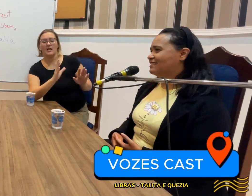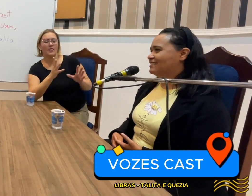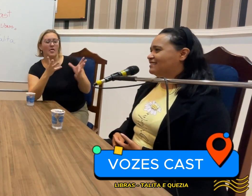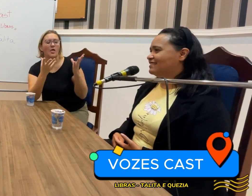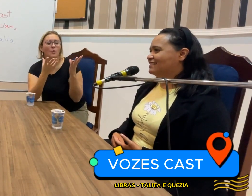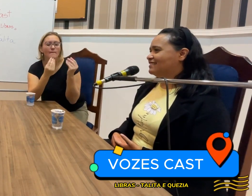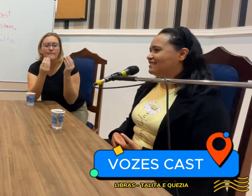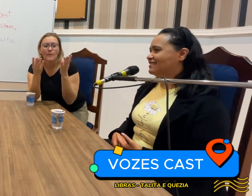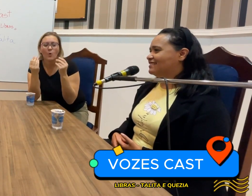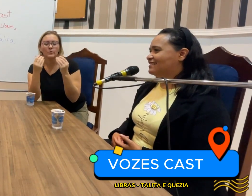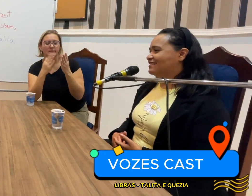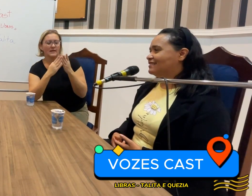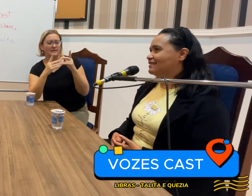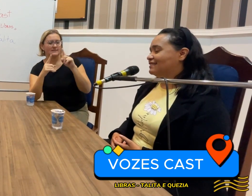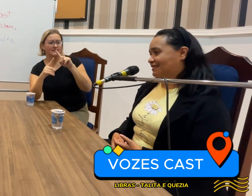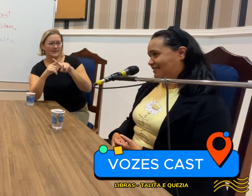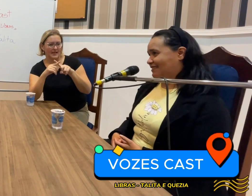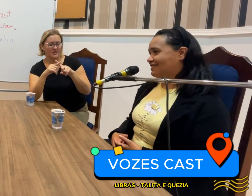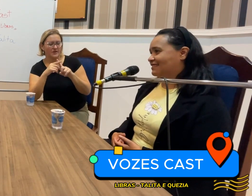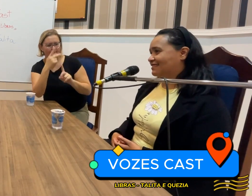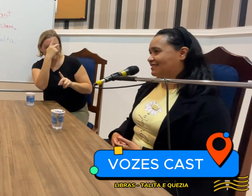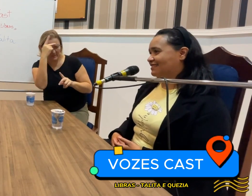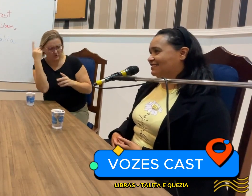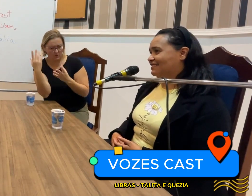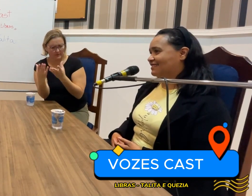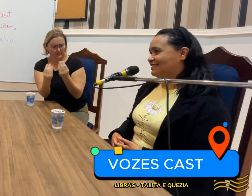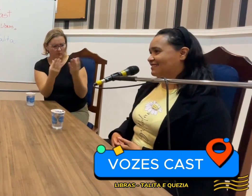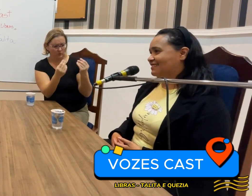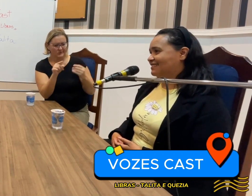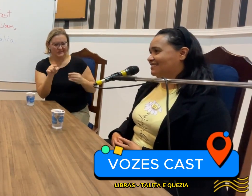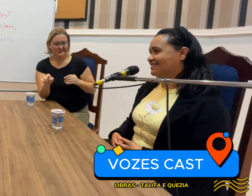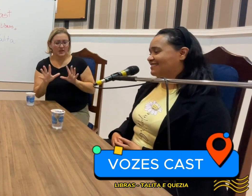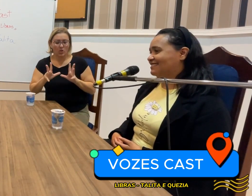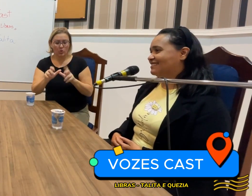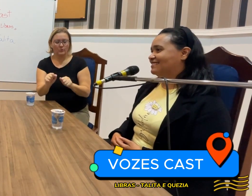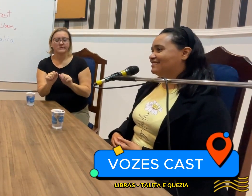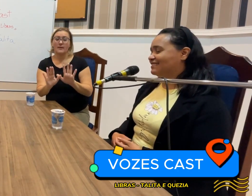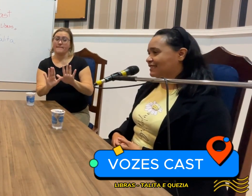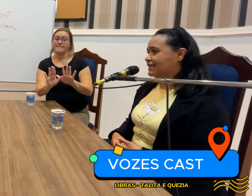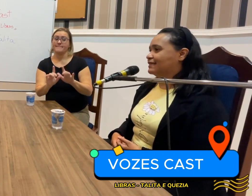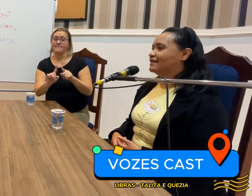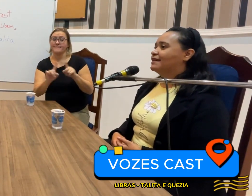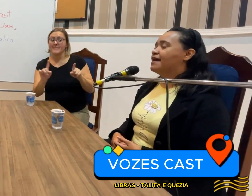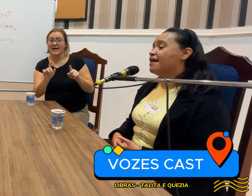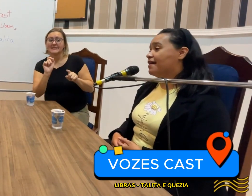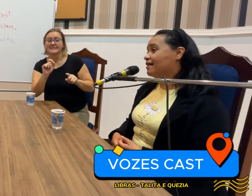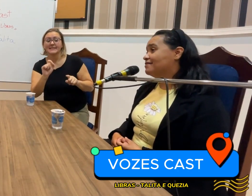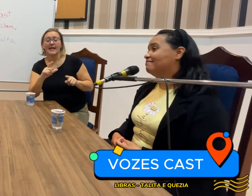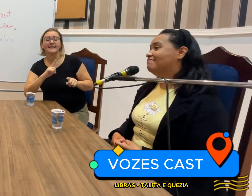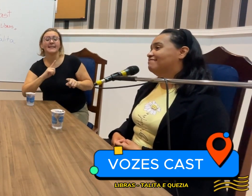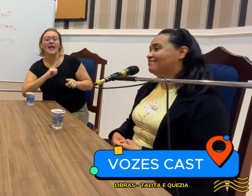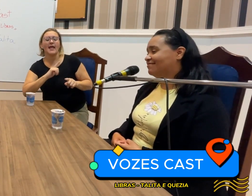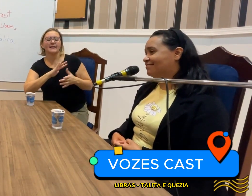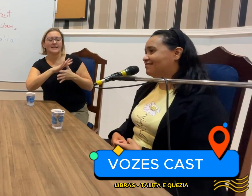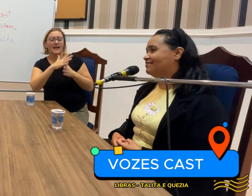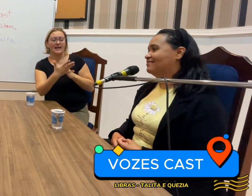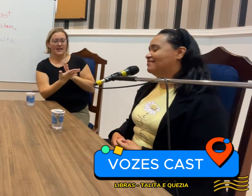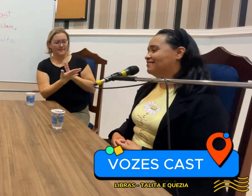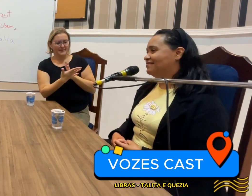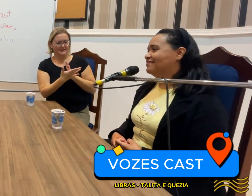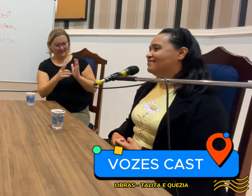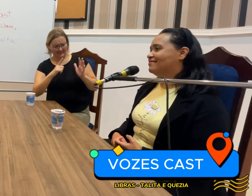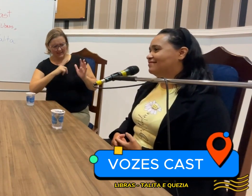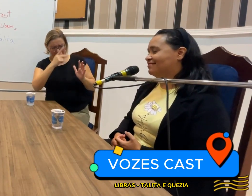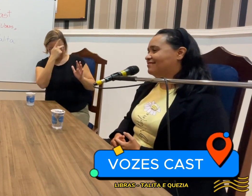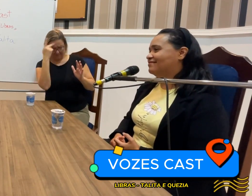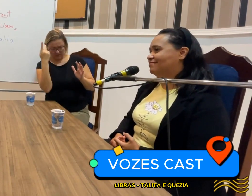gente para fazer tal trabalho. Mas e para fazer um trabalho também de Libras? Quem se dispõe a fazer isso? Então, é